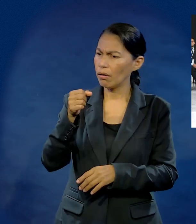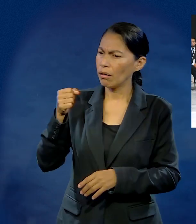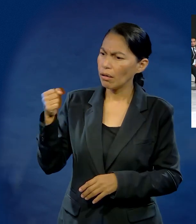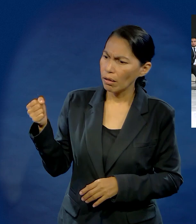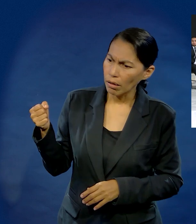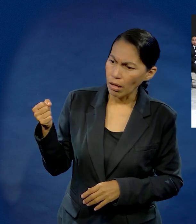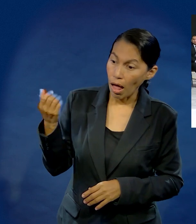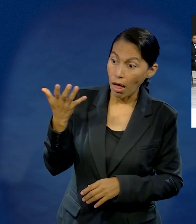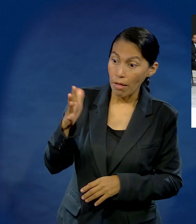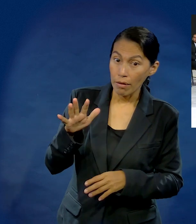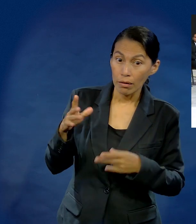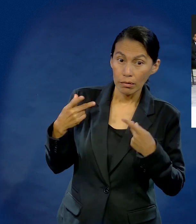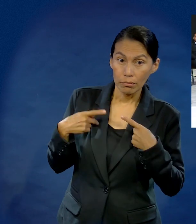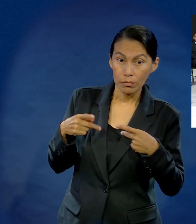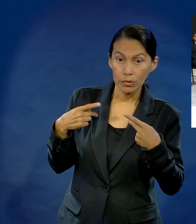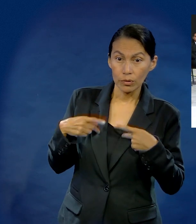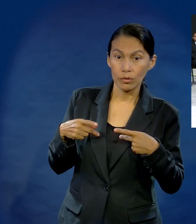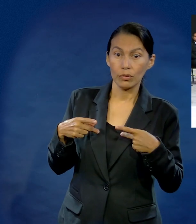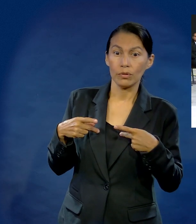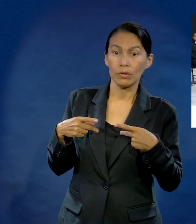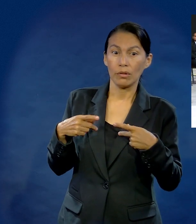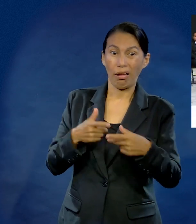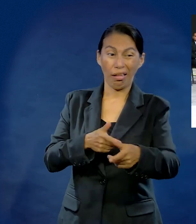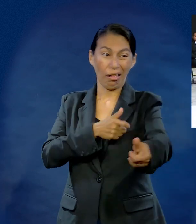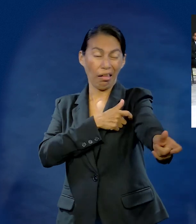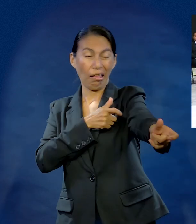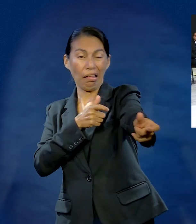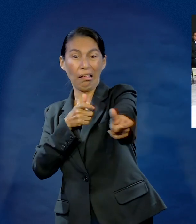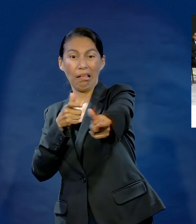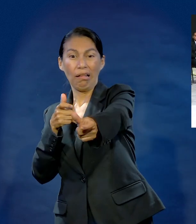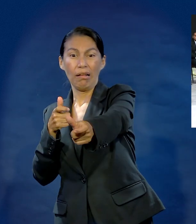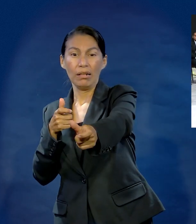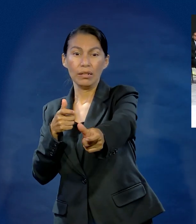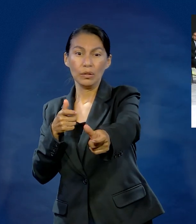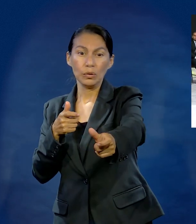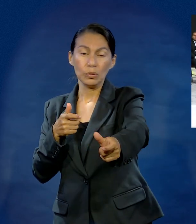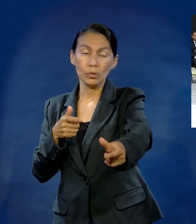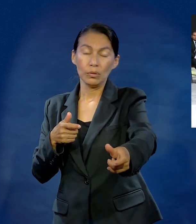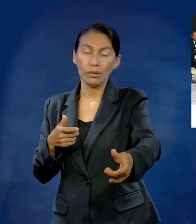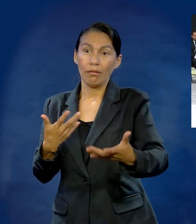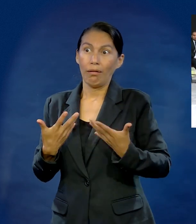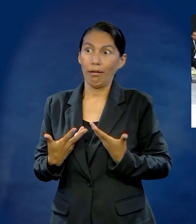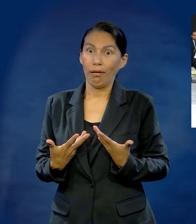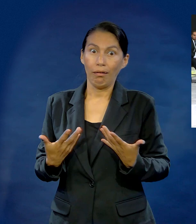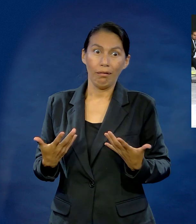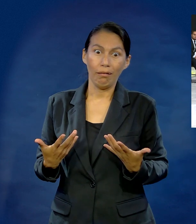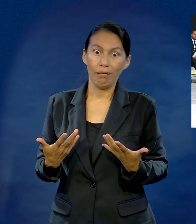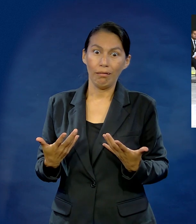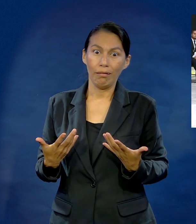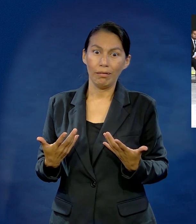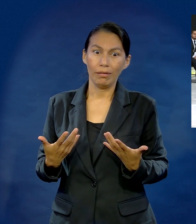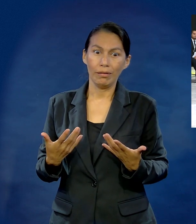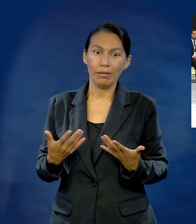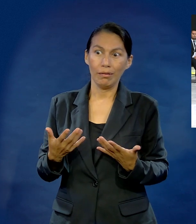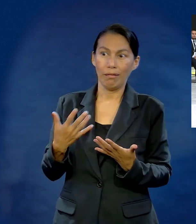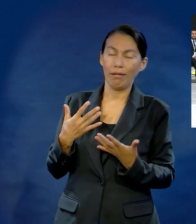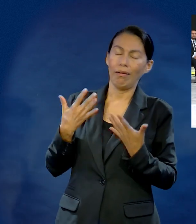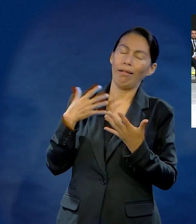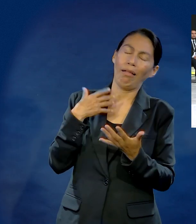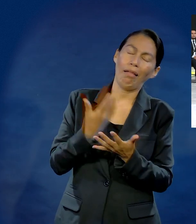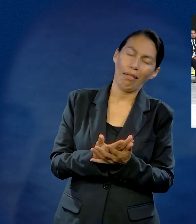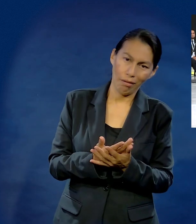Hermana, fíjense bien, o cualquiera de las damas que está aquí, imagine que usted está cocinando, está preparando la comida,